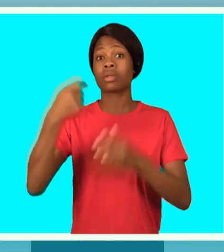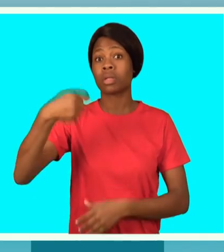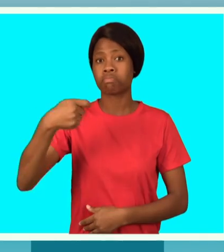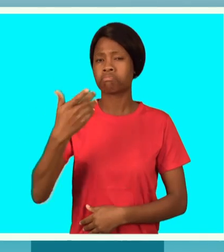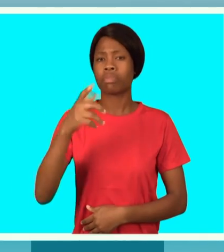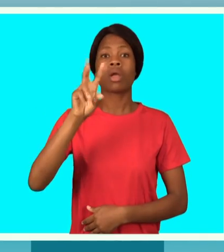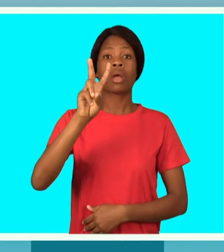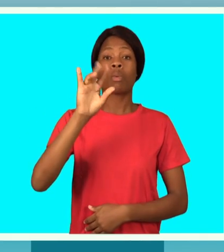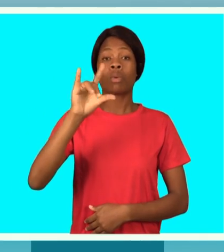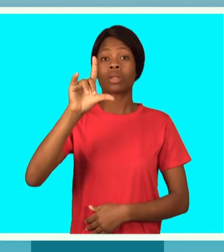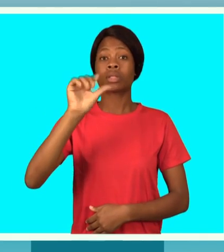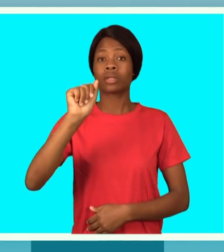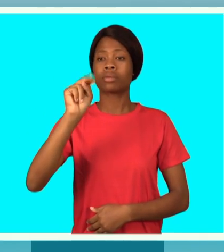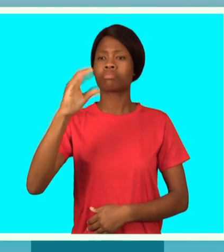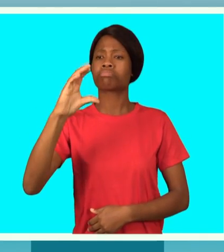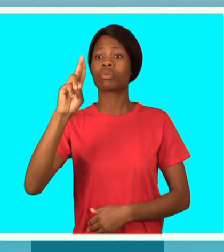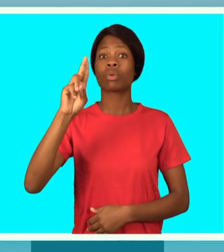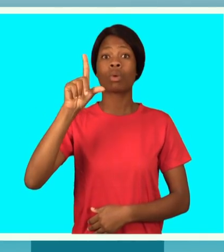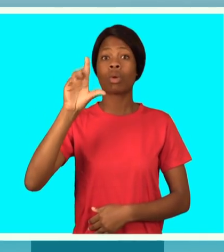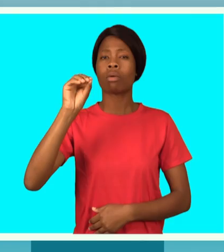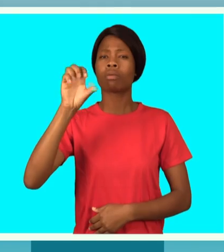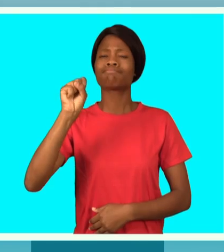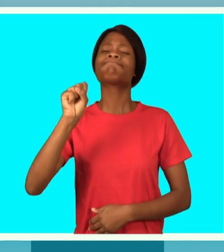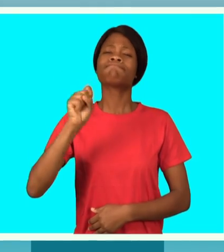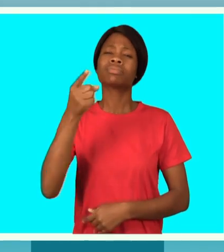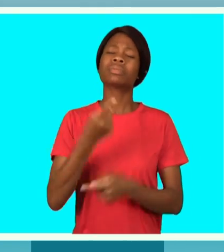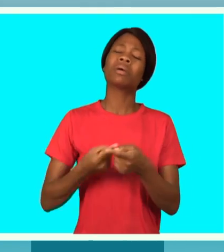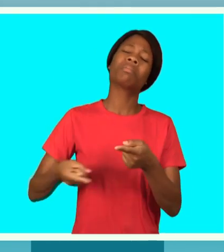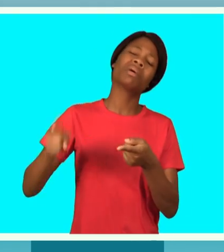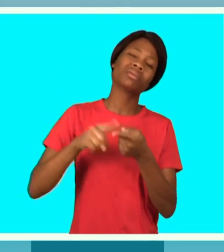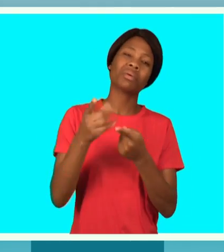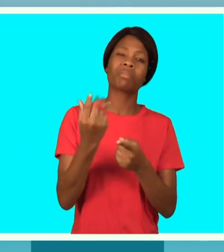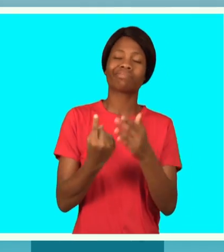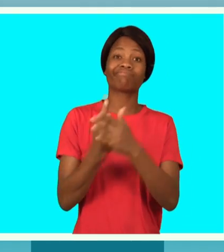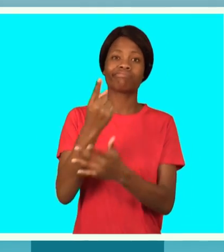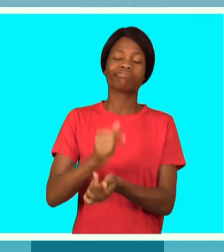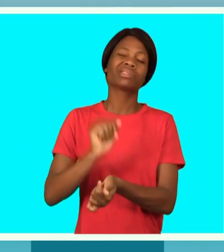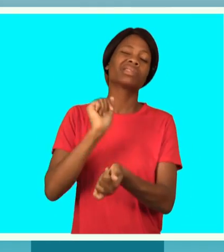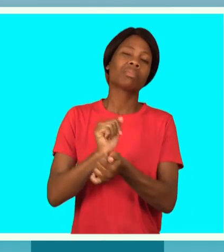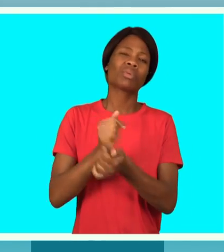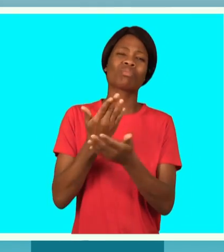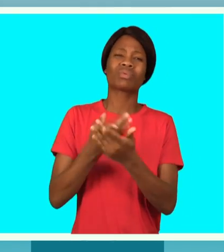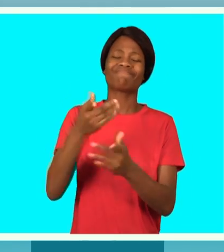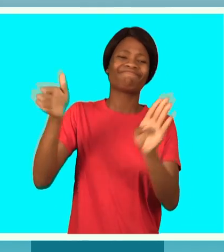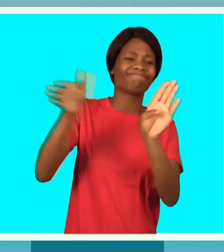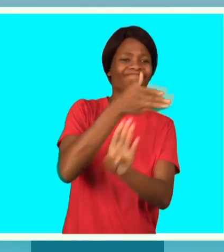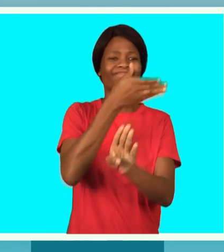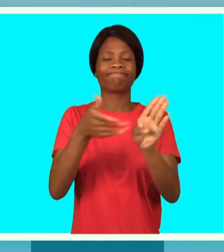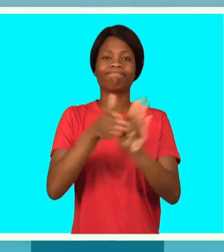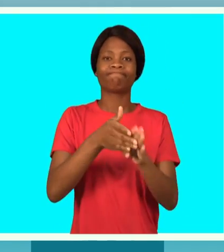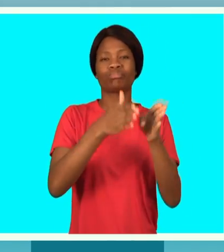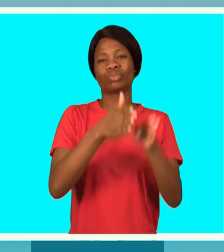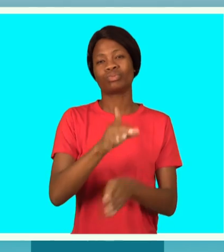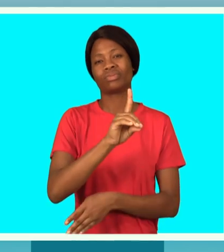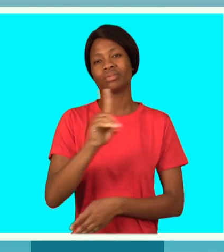Villangulos acrescenta que a pena pode ser agravada pelo facto de a violência ter sido praticada contra uma